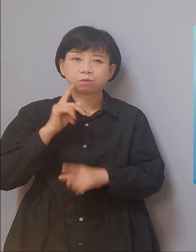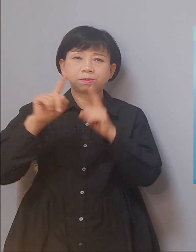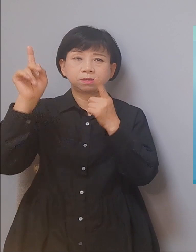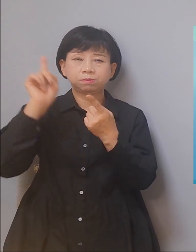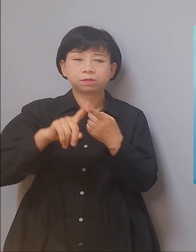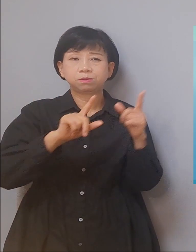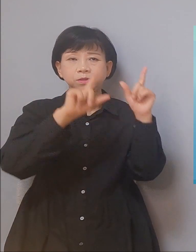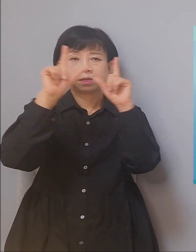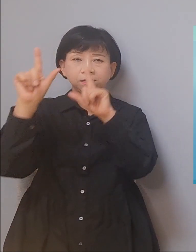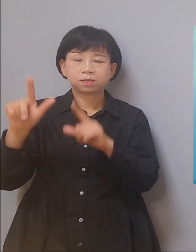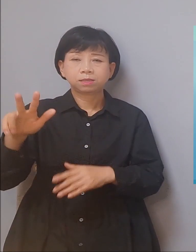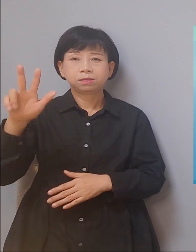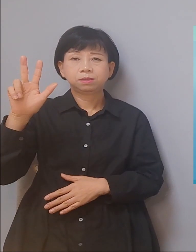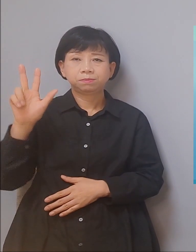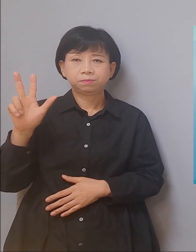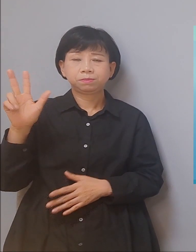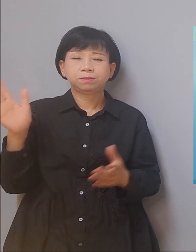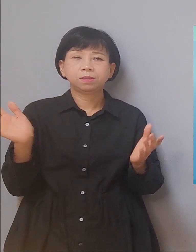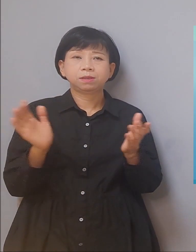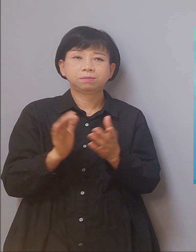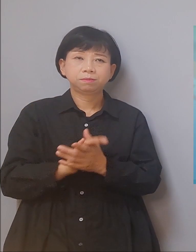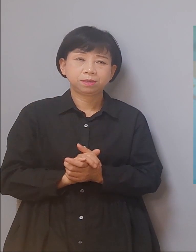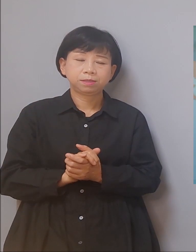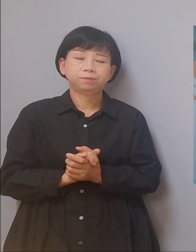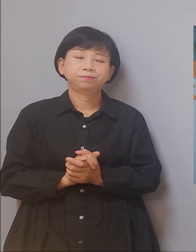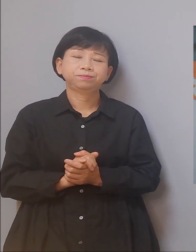말씀대로 살겠습니다. 아멘.